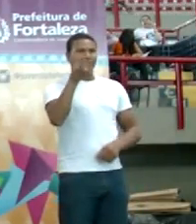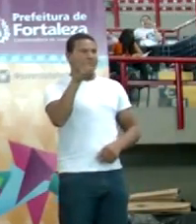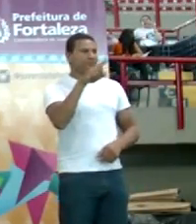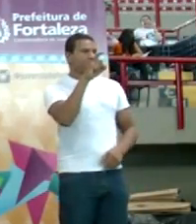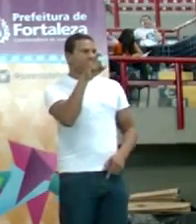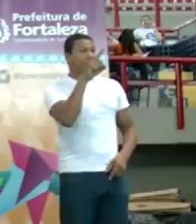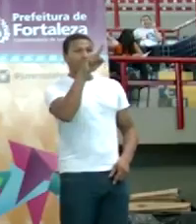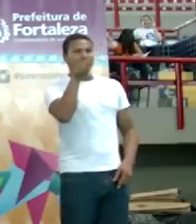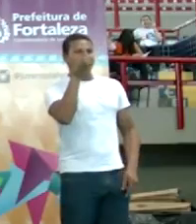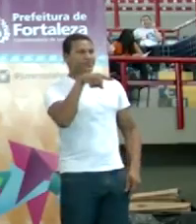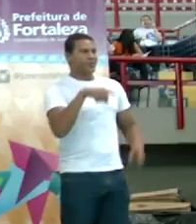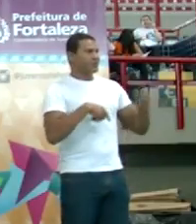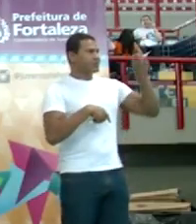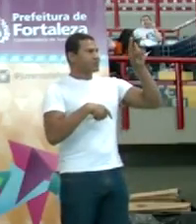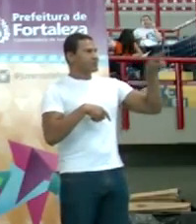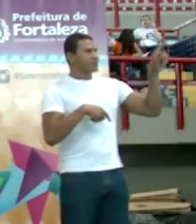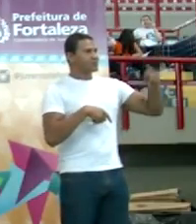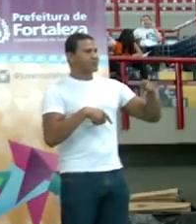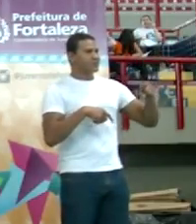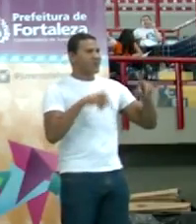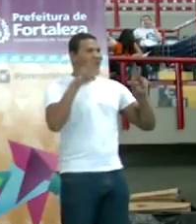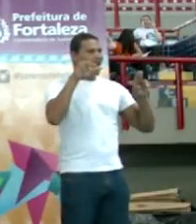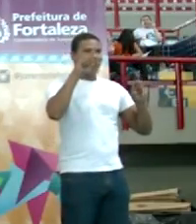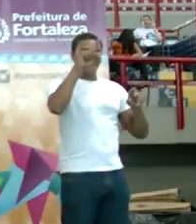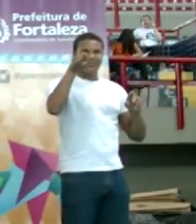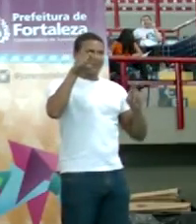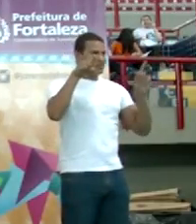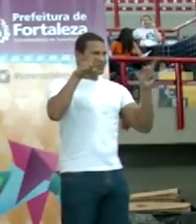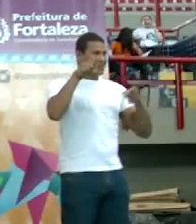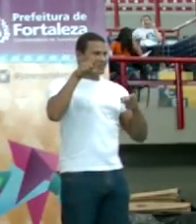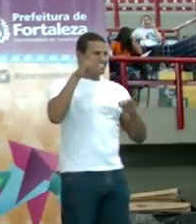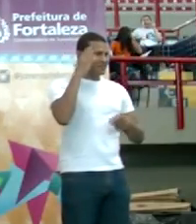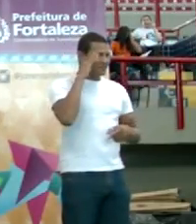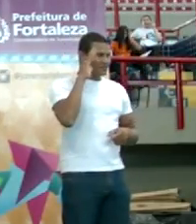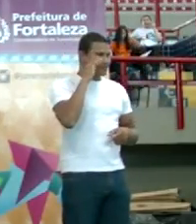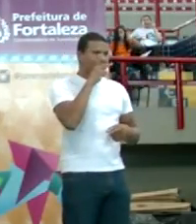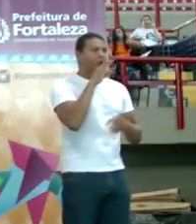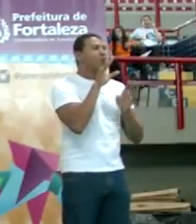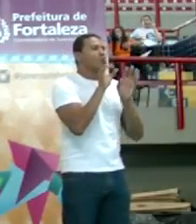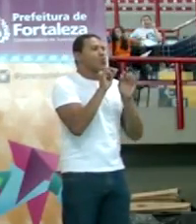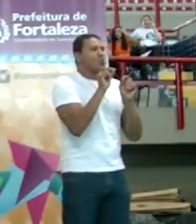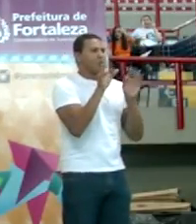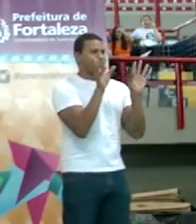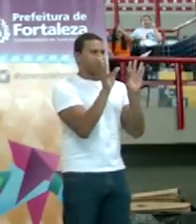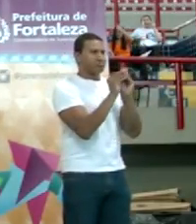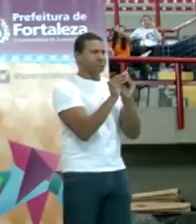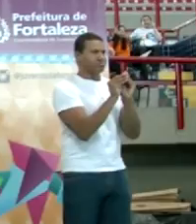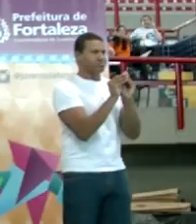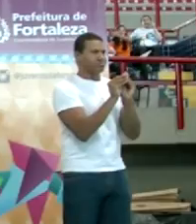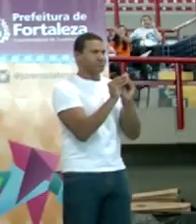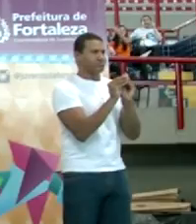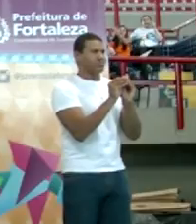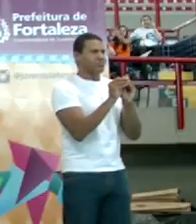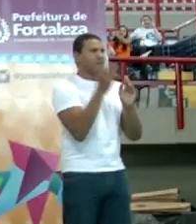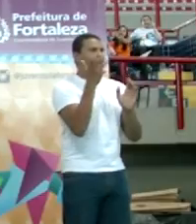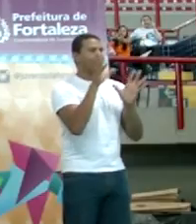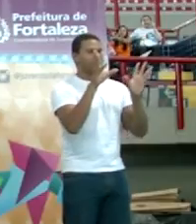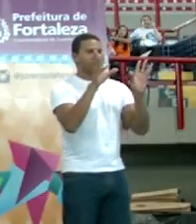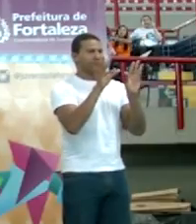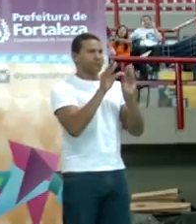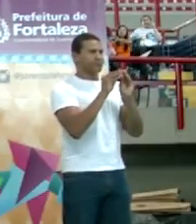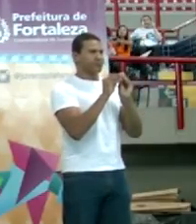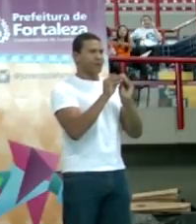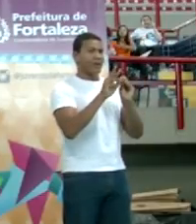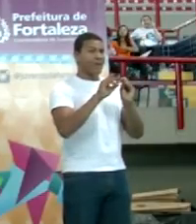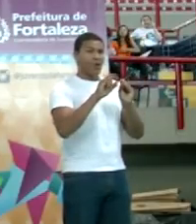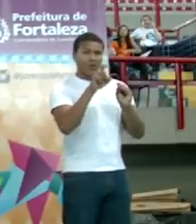Tem muitas vezes, muitas contas que a gente faz, a gente tem a mania de simplificar a coisa. E acaba